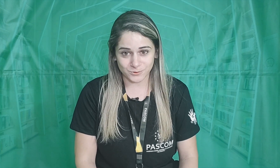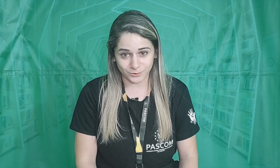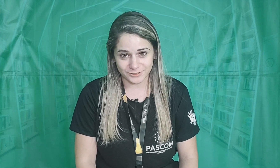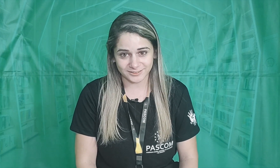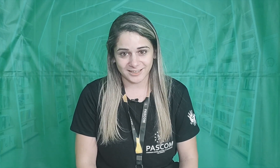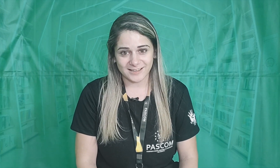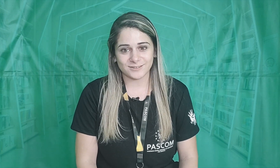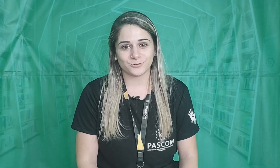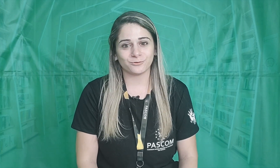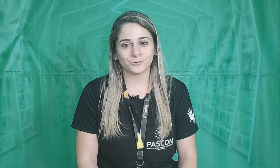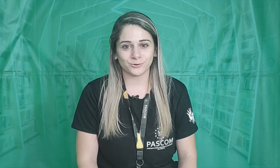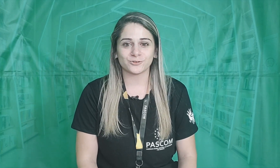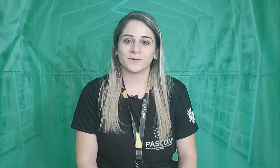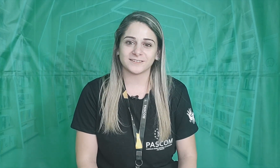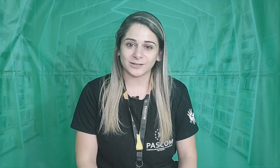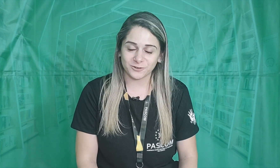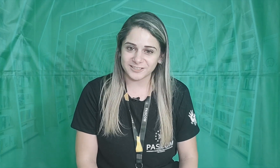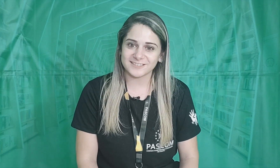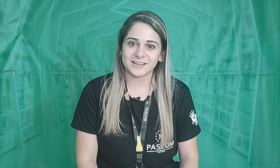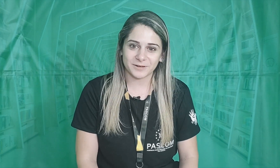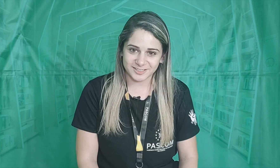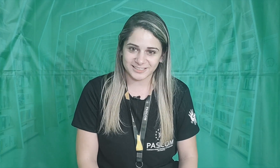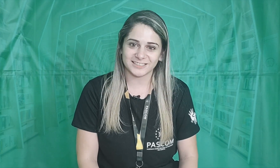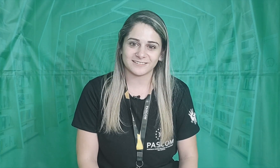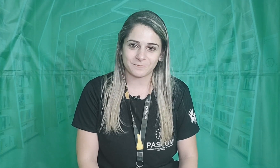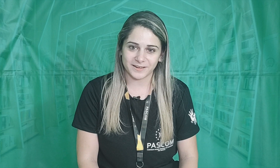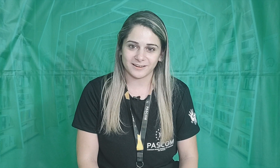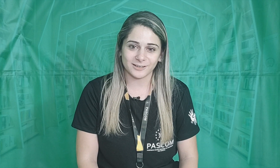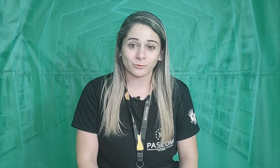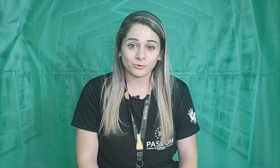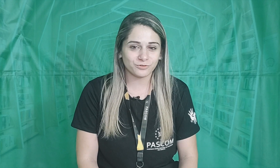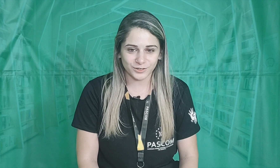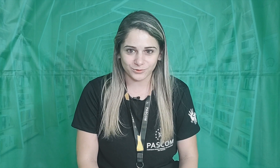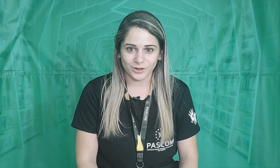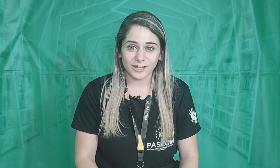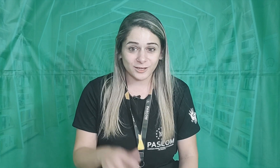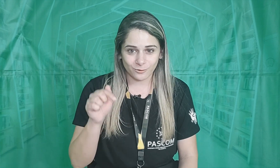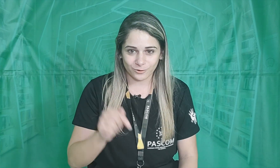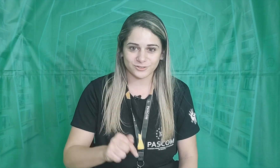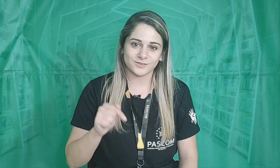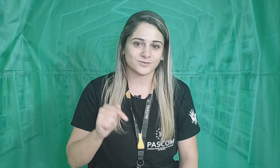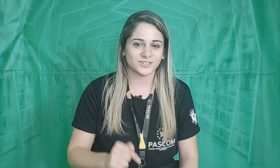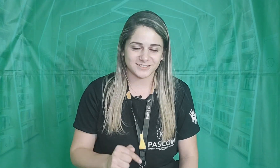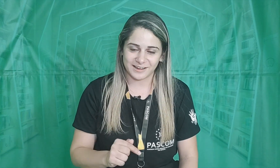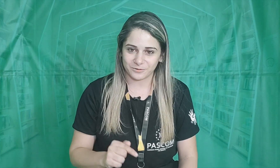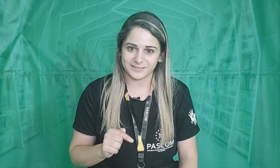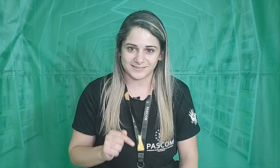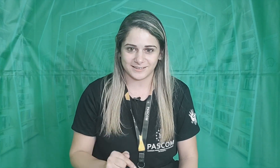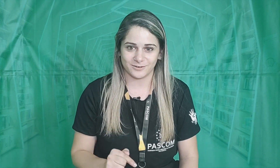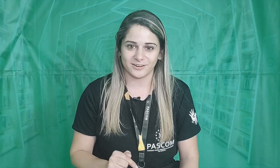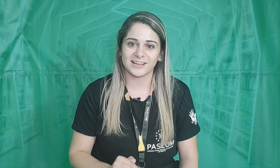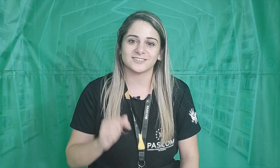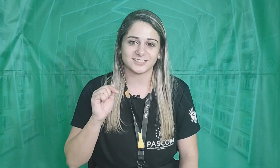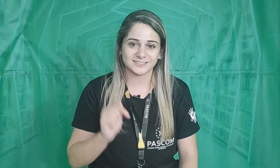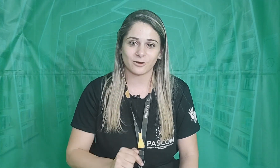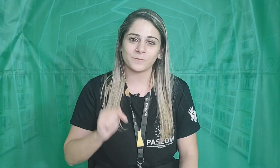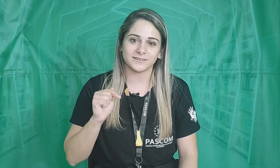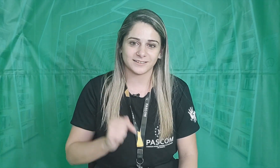alunos hoje, sejam futuros plantadores de sementinha também. E não duvido que hoje isso já está acontecendo, porque eles já estão plantando